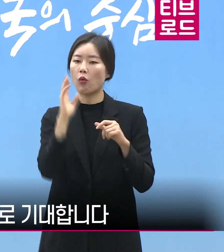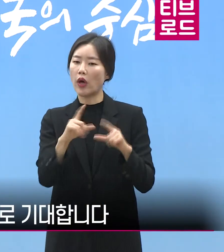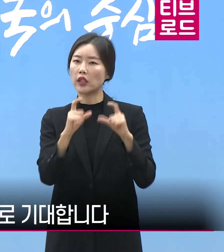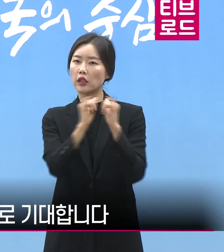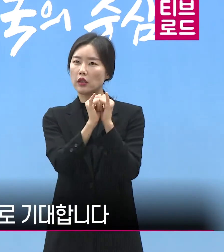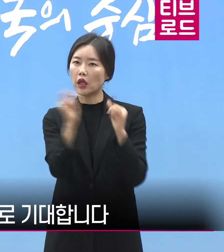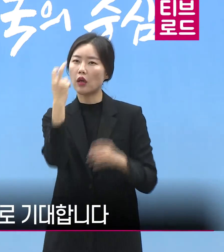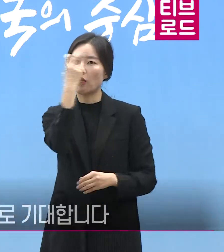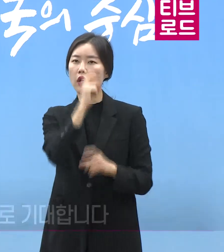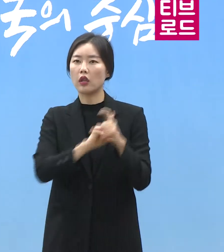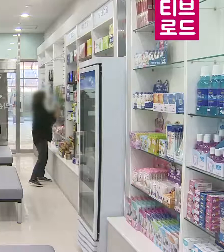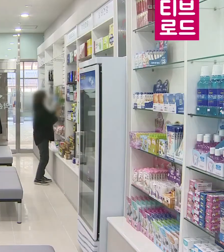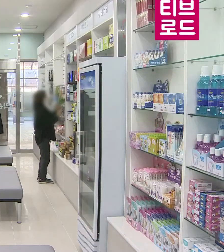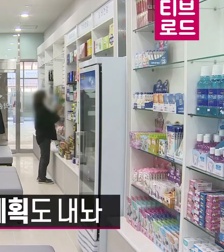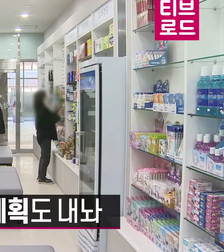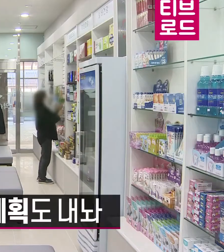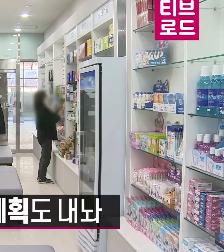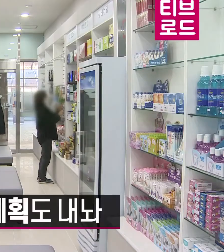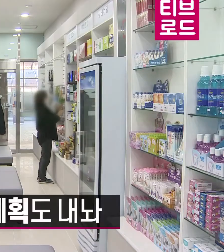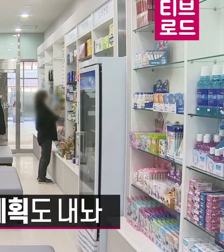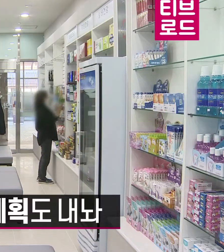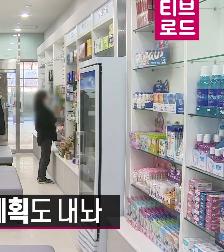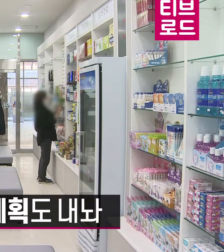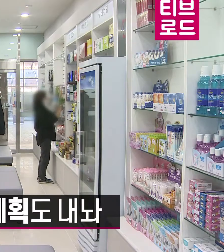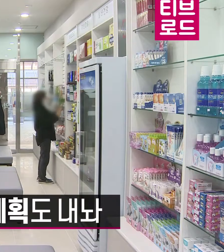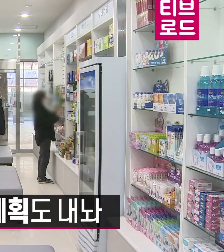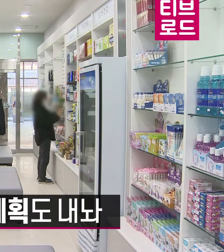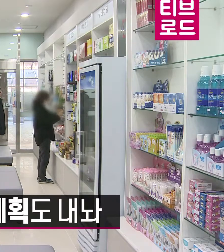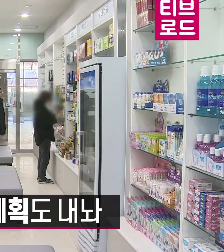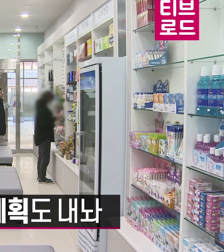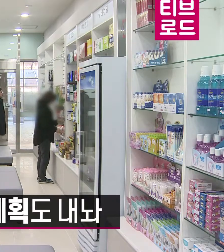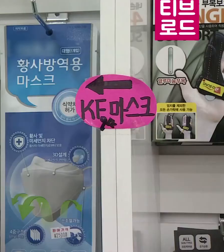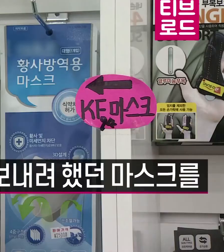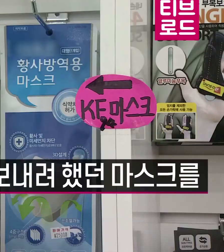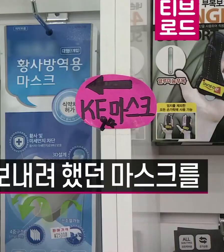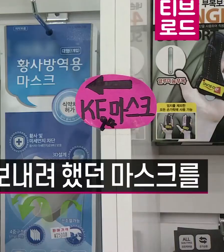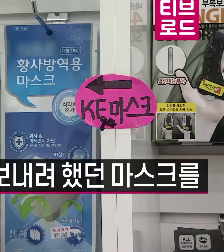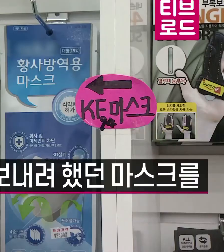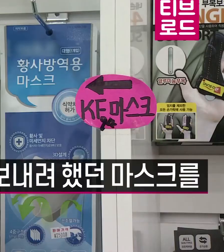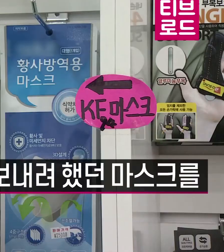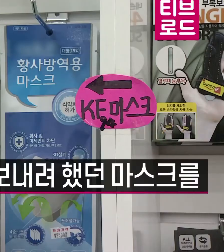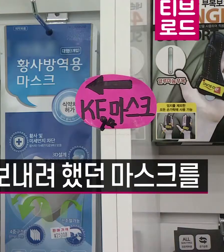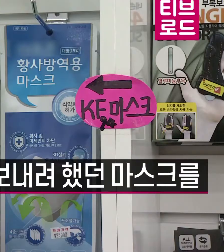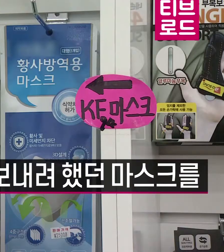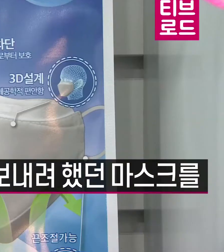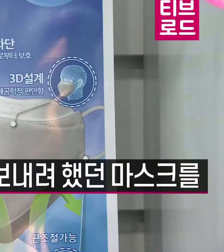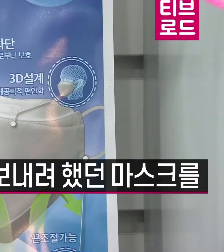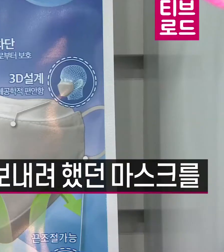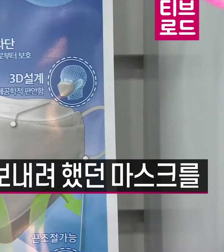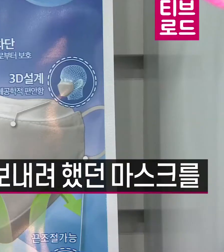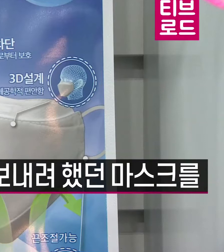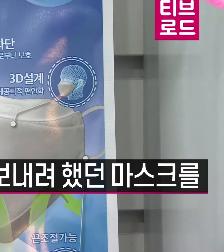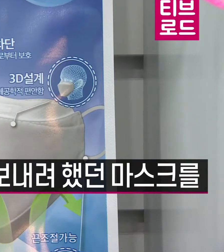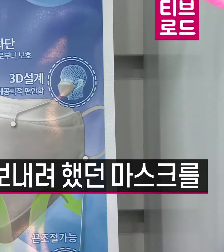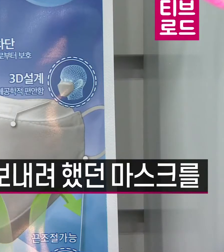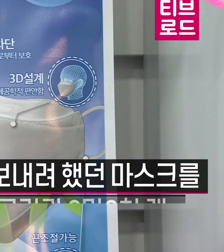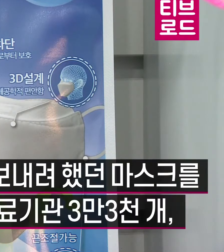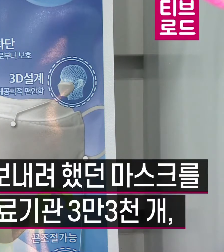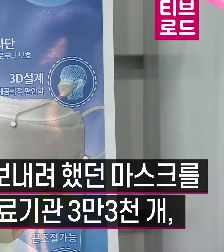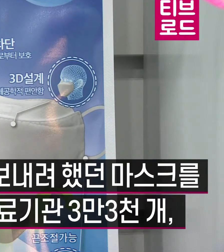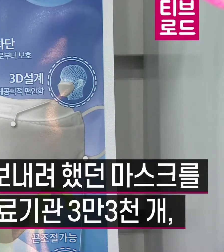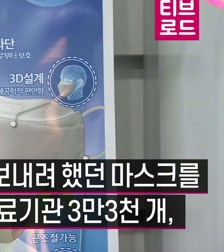것으로 기대합니다. 마스크 수급 계획도 내놨습니다. 당초 중국 우호도시에 보내려 했던